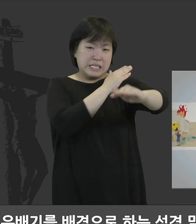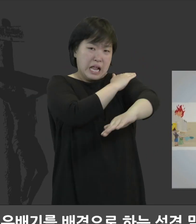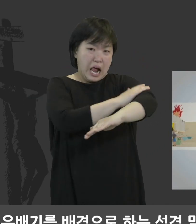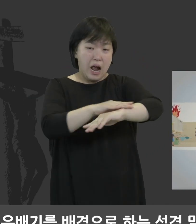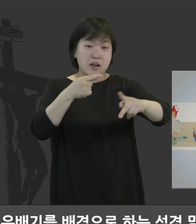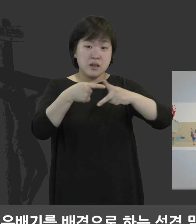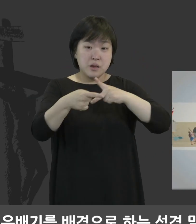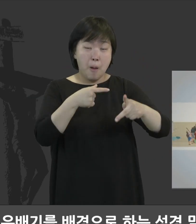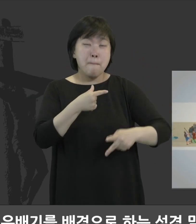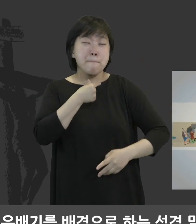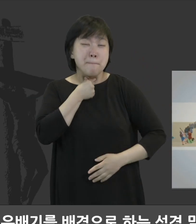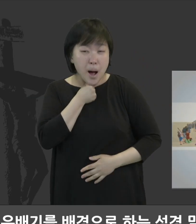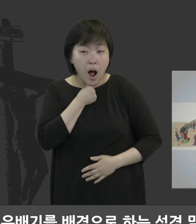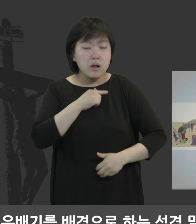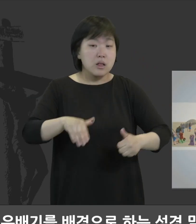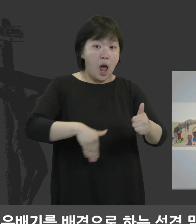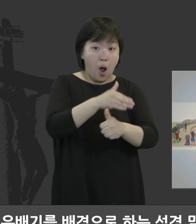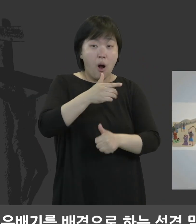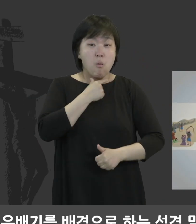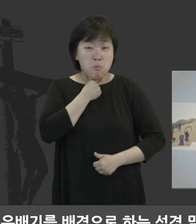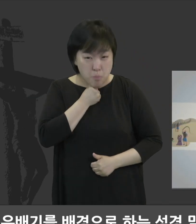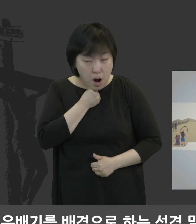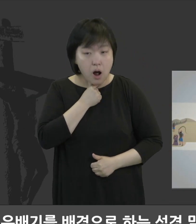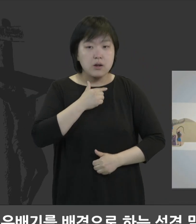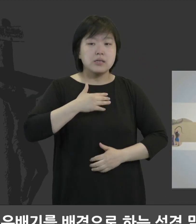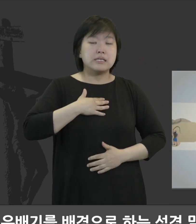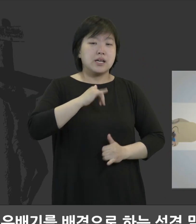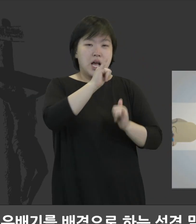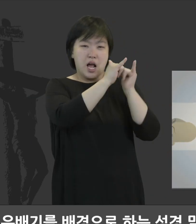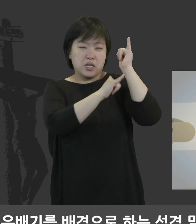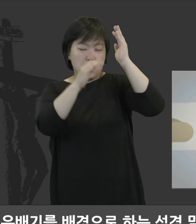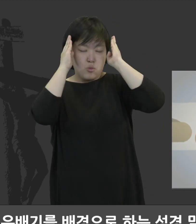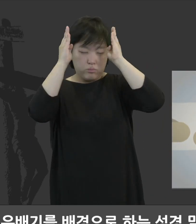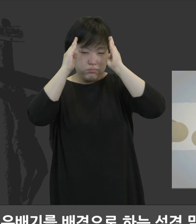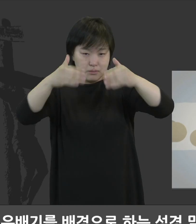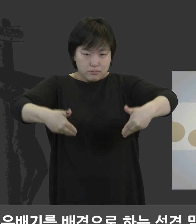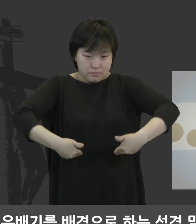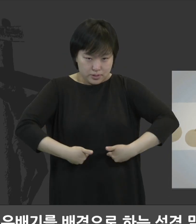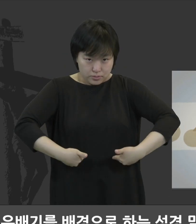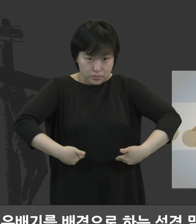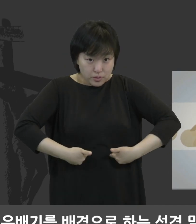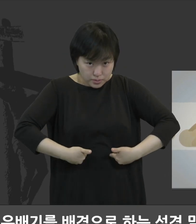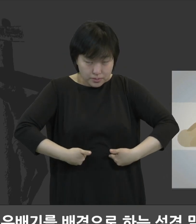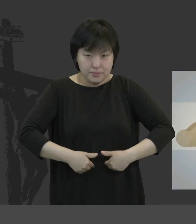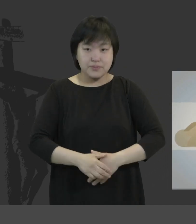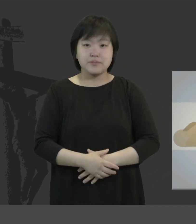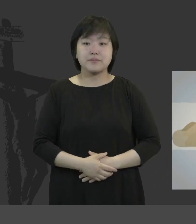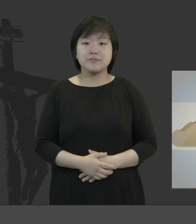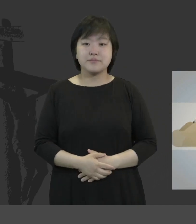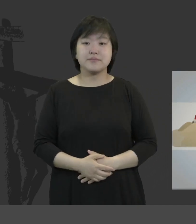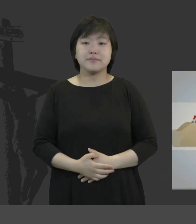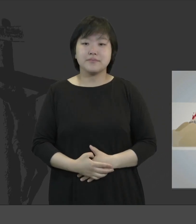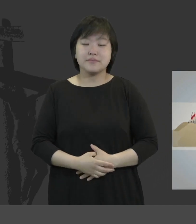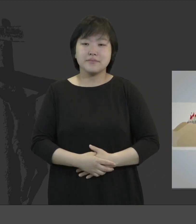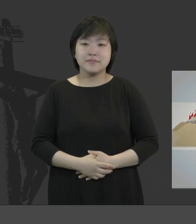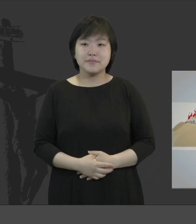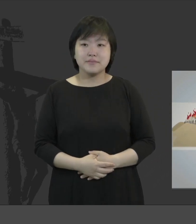잘 이해하기 위해서는 먼저 이 시대의 역사를 간단히 살펴봐야 합니다.